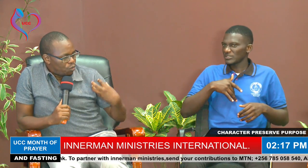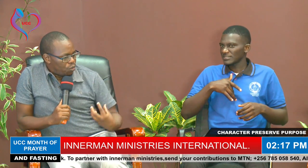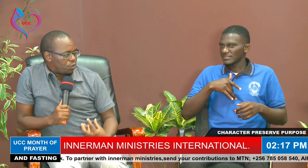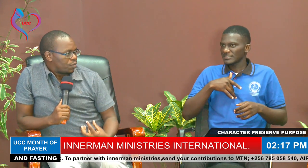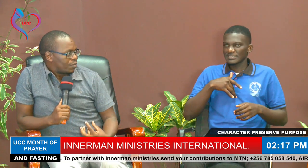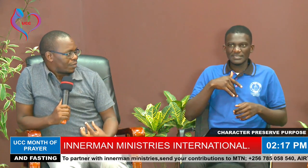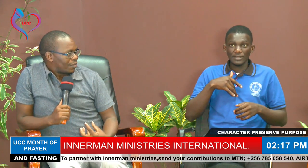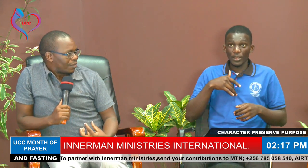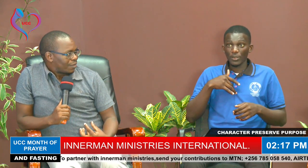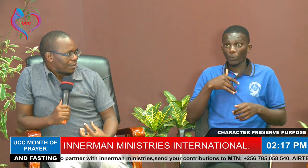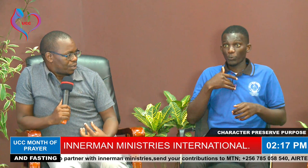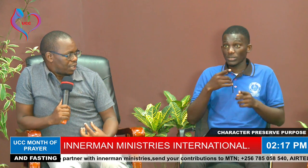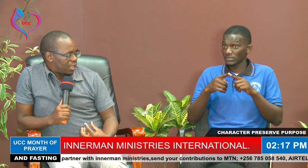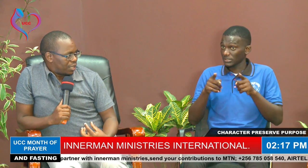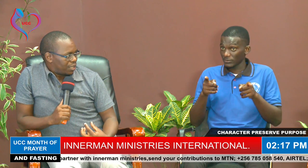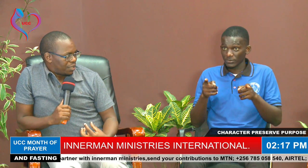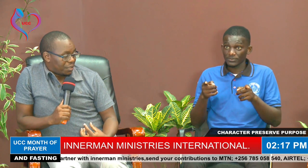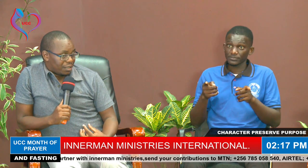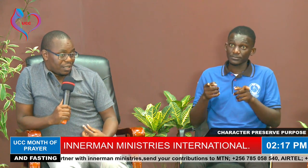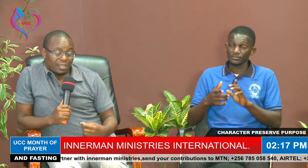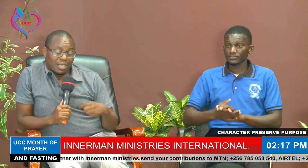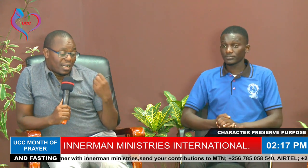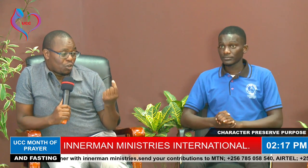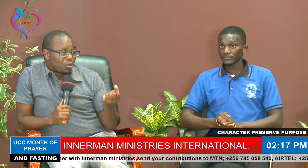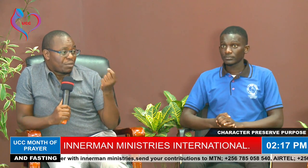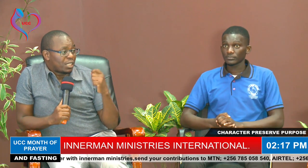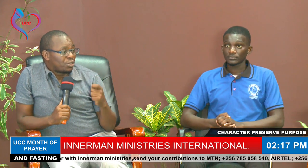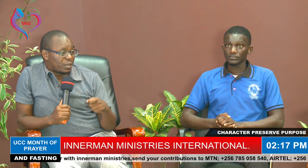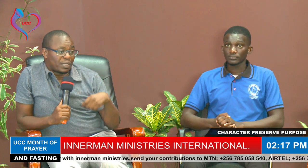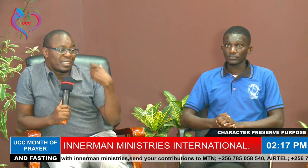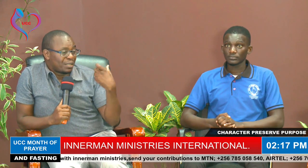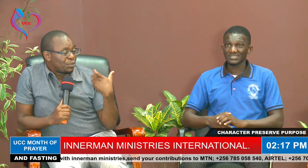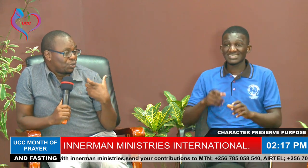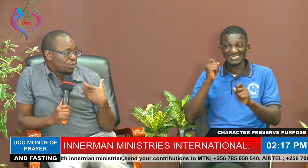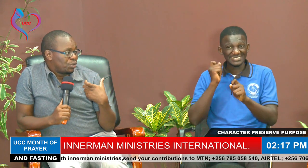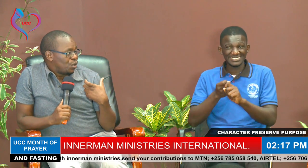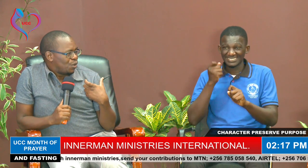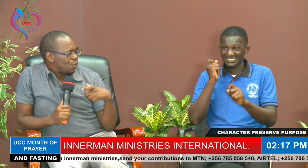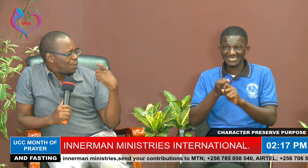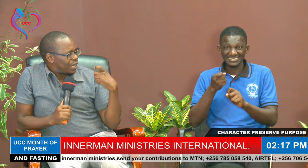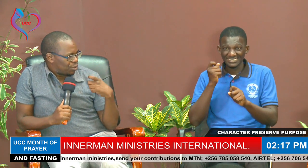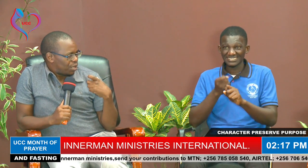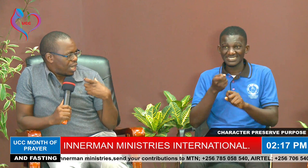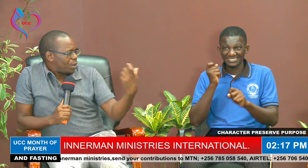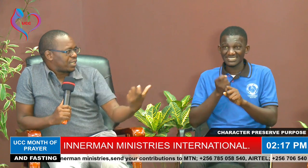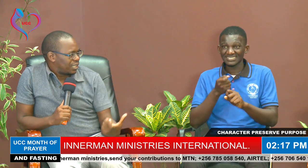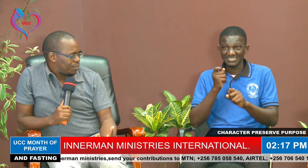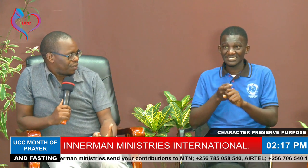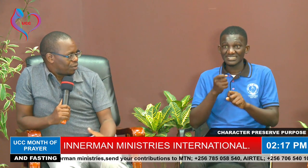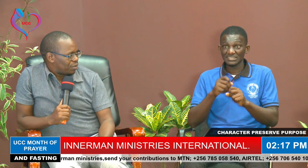jago. Ontegera. It is hard. Community relationships in zibu nyo okuba nazo. I was in it before I got